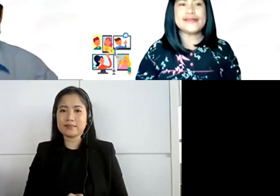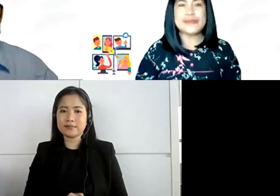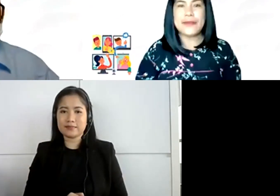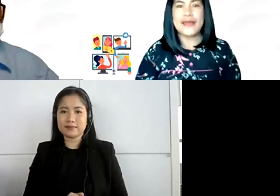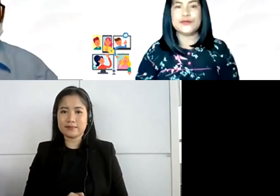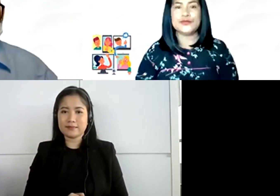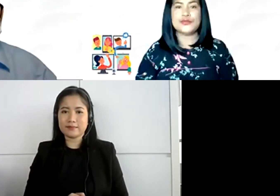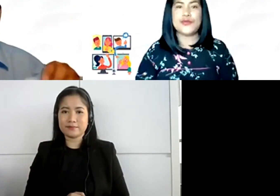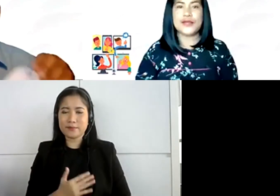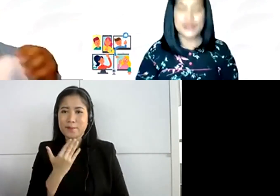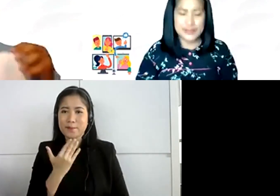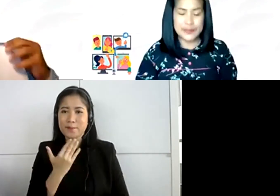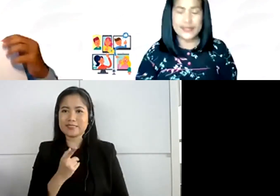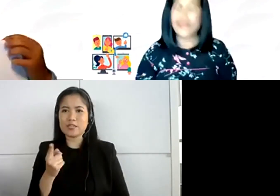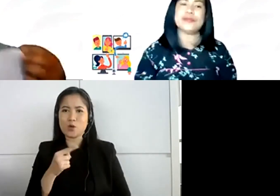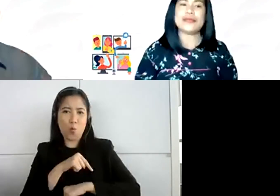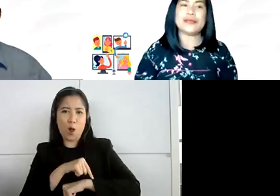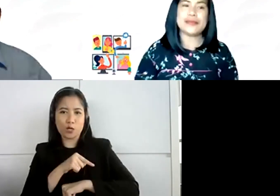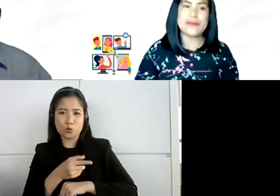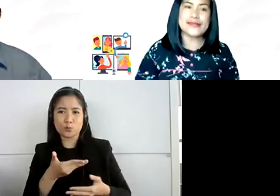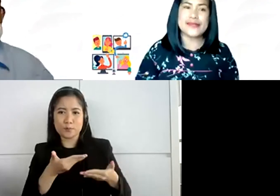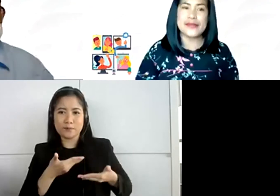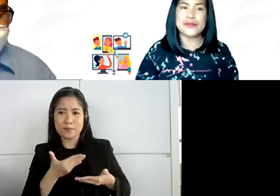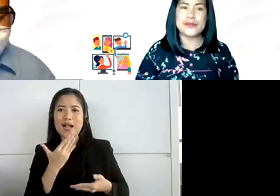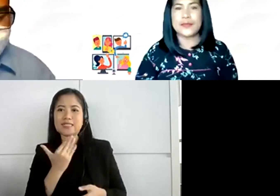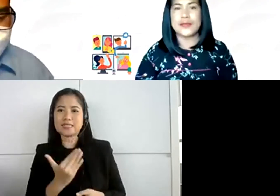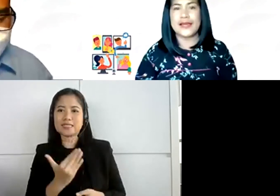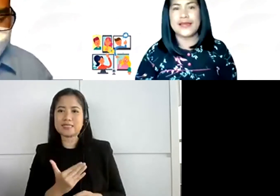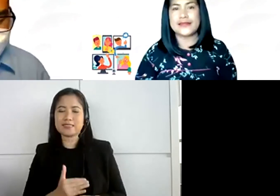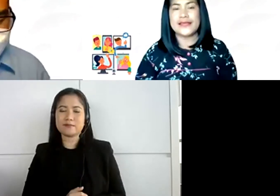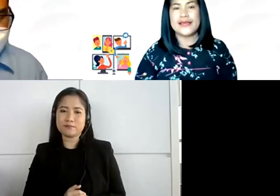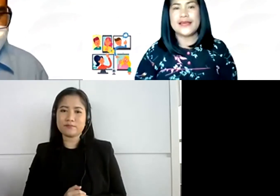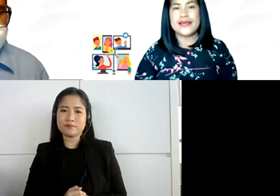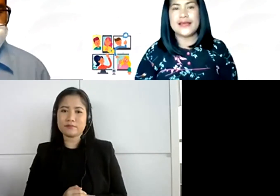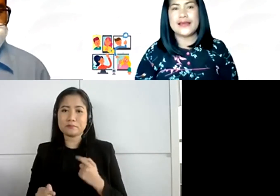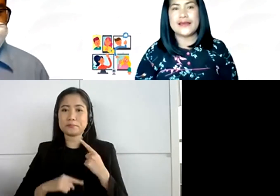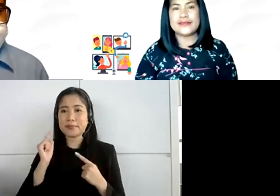Terima kasih Pak untuk waktu yang diberikan. Pertama-tama saya mengucapkan